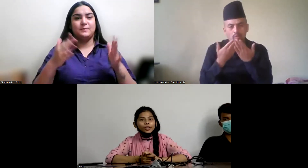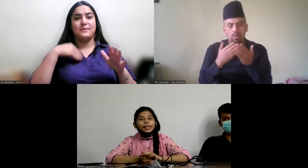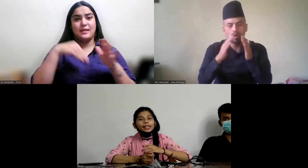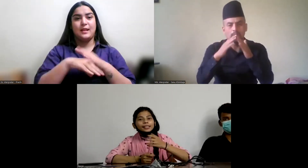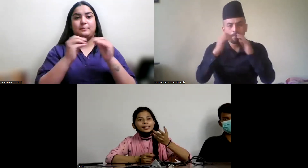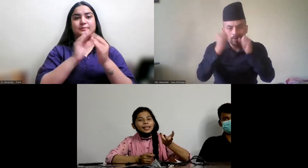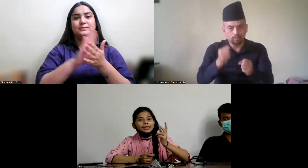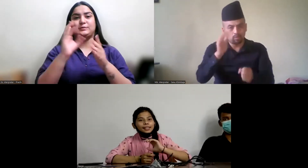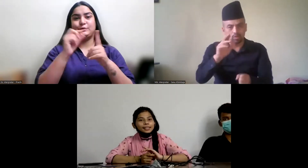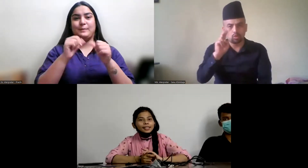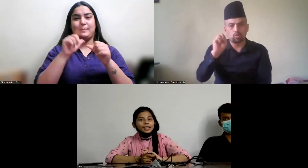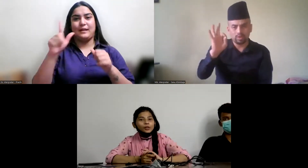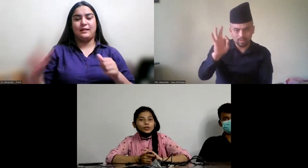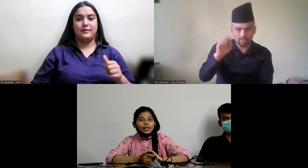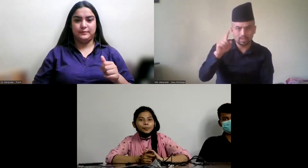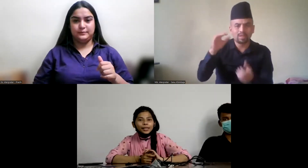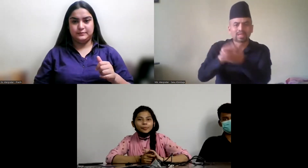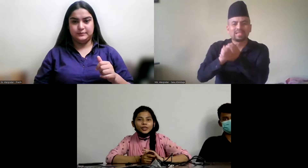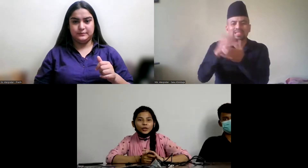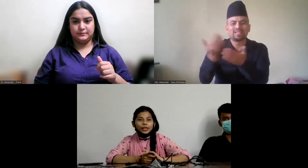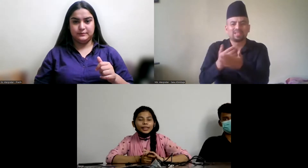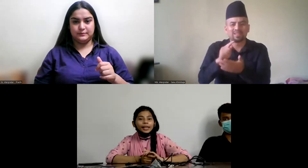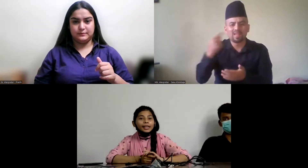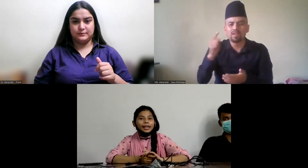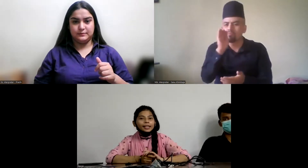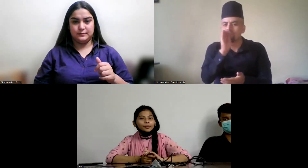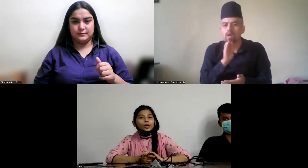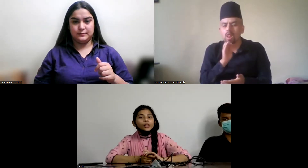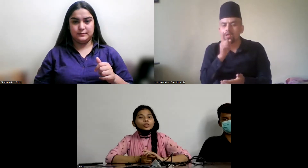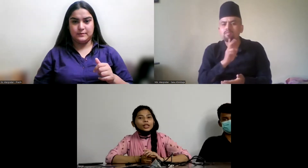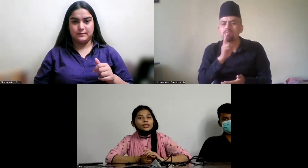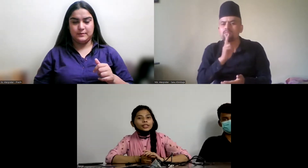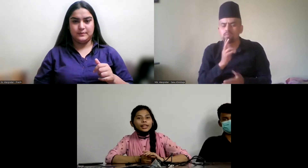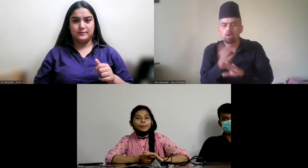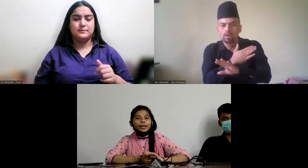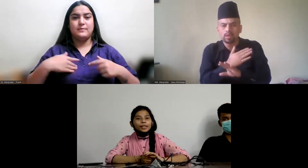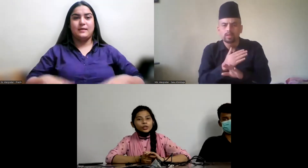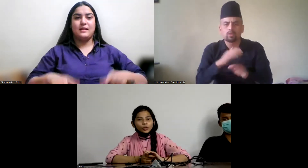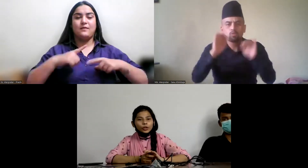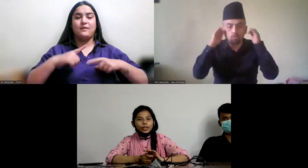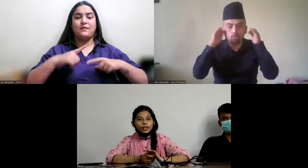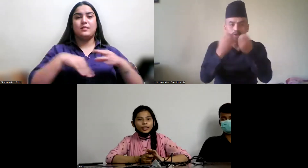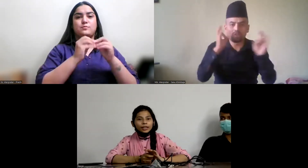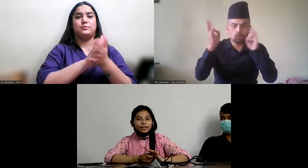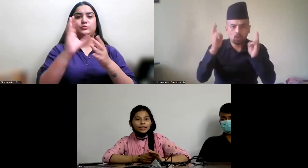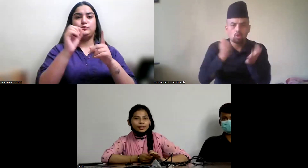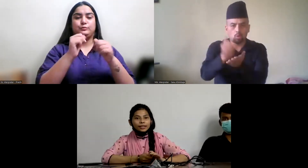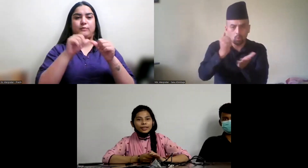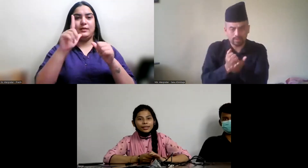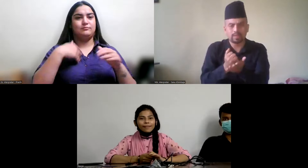यूनिसेफ और इसके साथी संस्था ने कुछ साल पहले बच्चों के लिए एक कार्यक्रम सुरक्षित शहर पहल शुरू किया